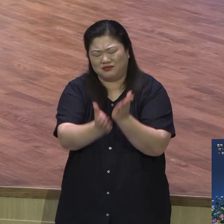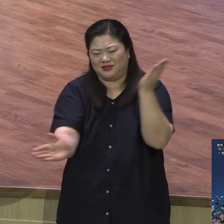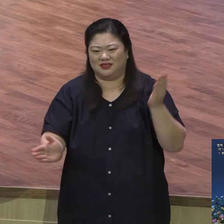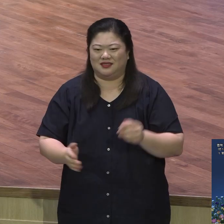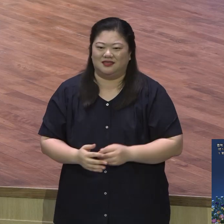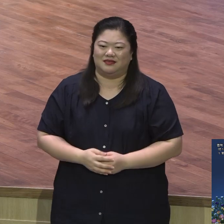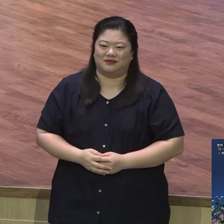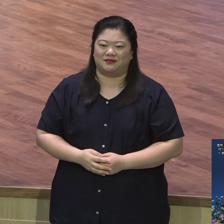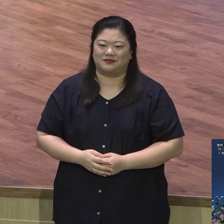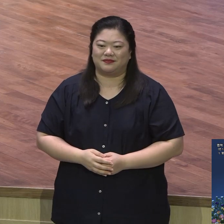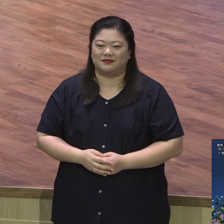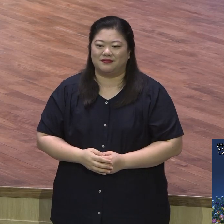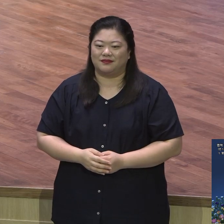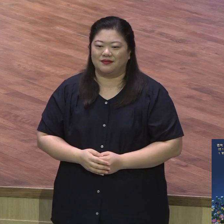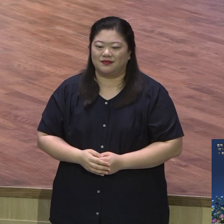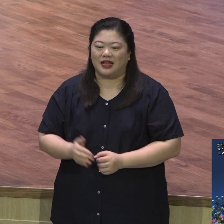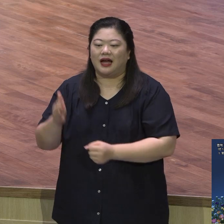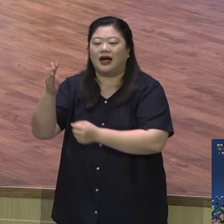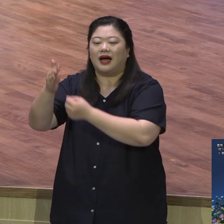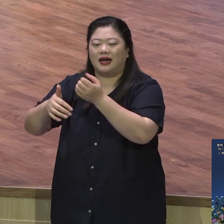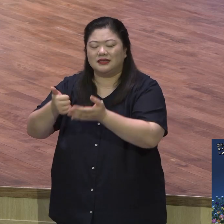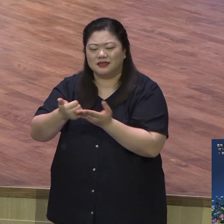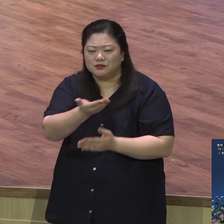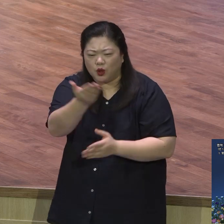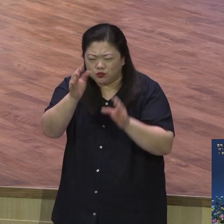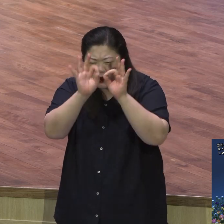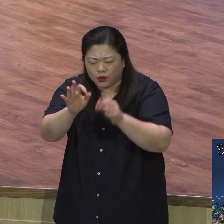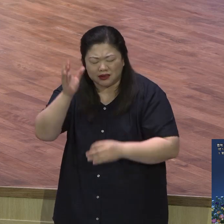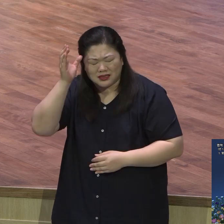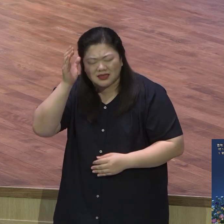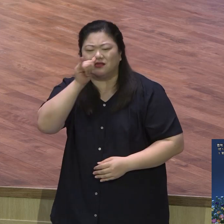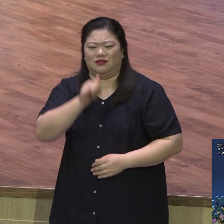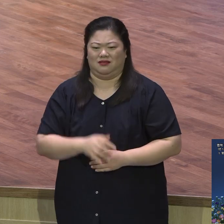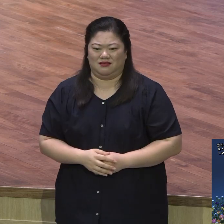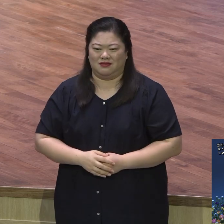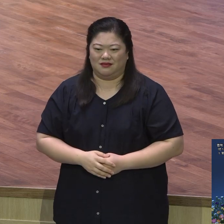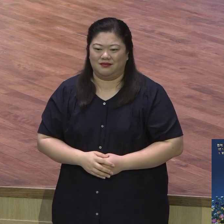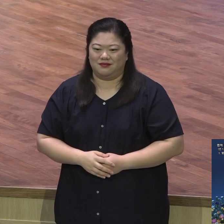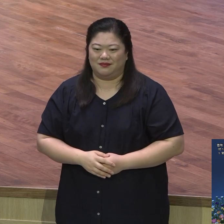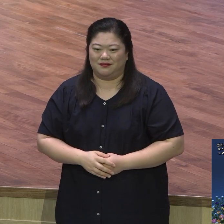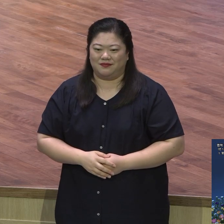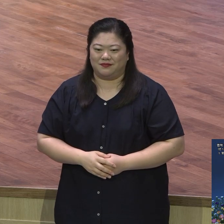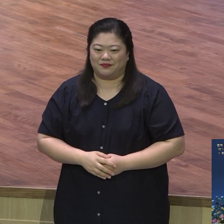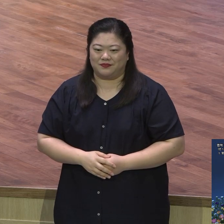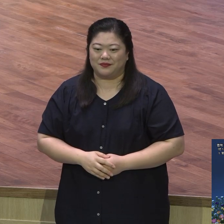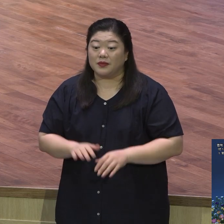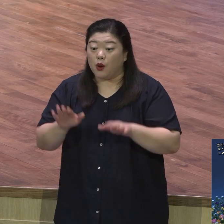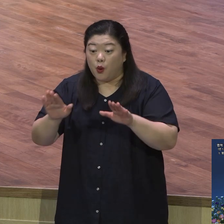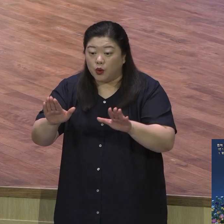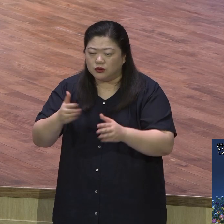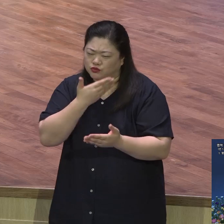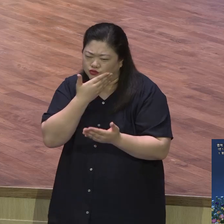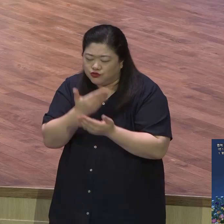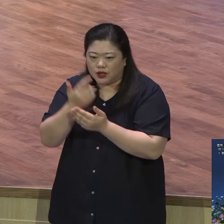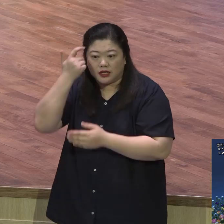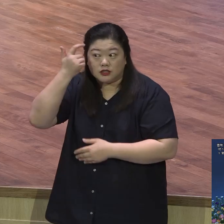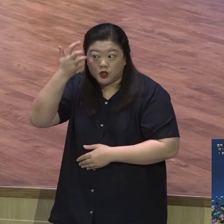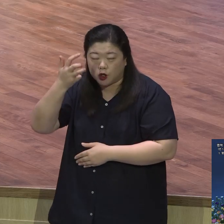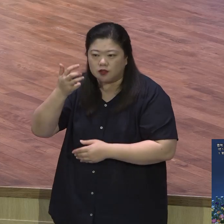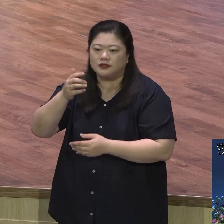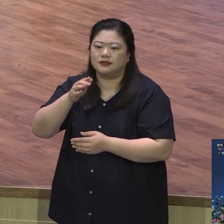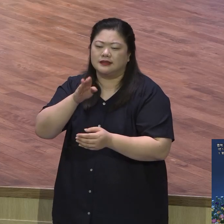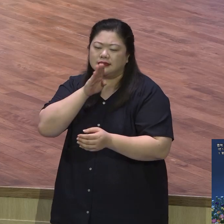하나님께서 우리를 향한 기대입니다. 우리를 기대하고 그걸 보는 거예요. 여기서 우리는 한 가지 중요한 영적 사실을 발견해야 됩니다.